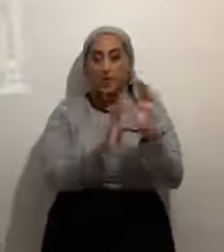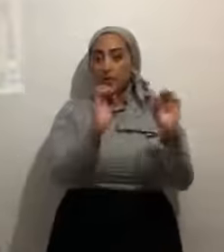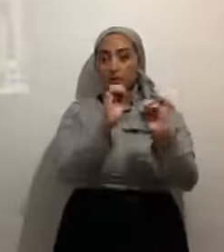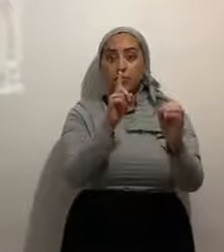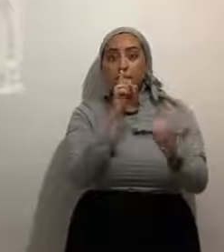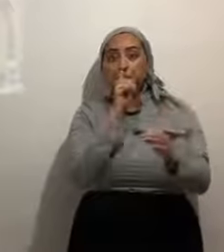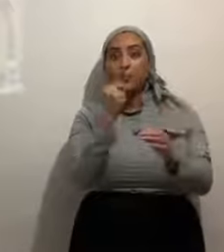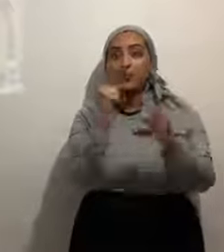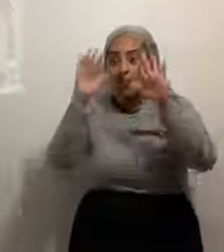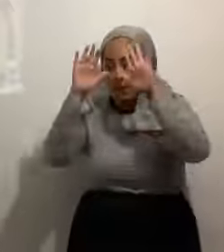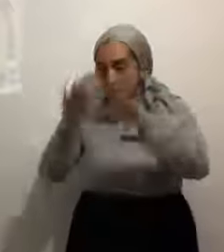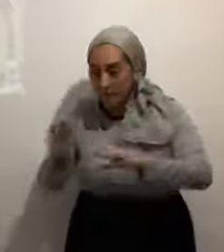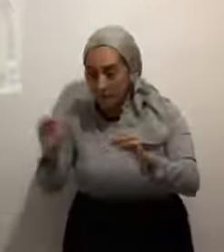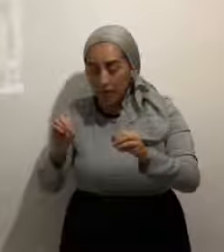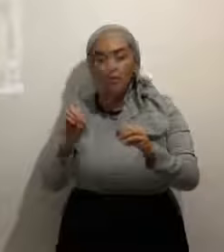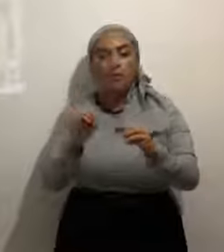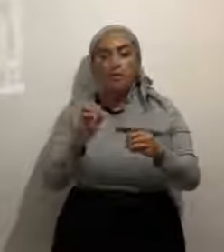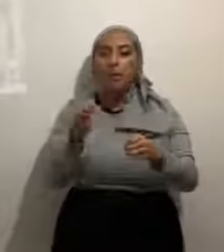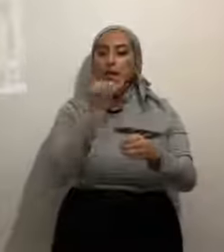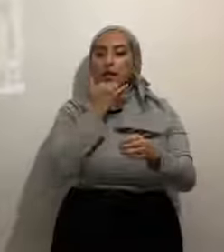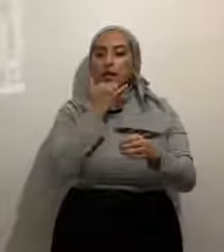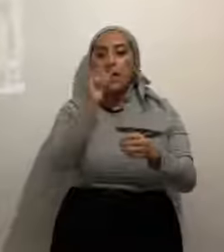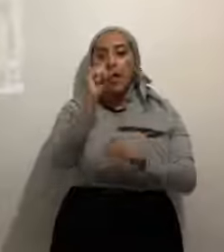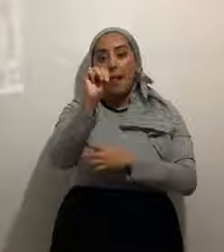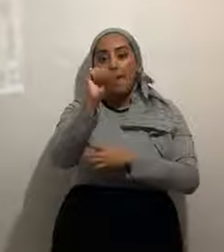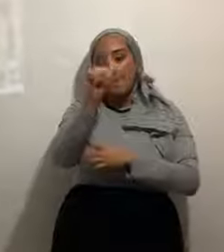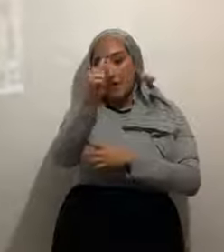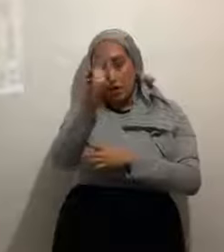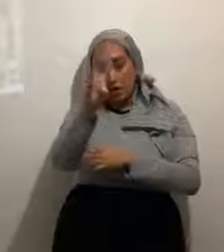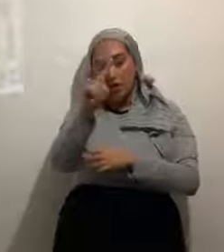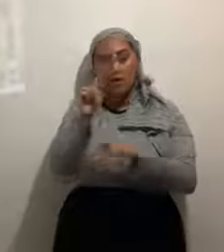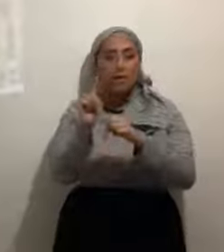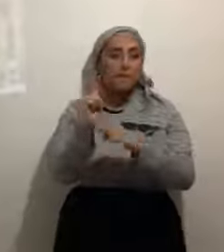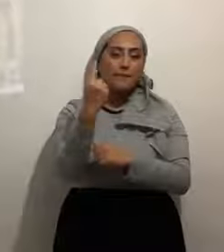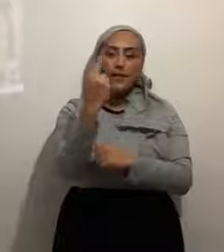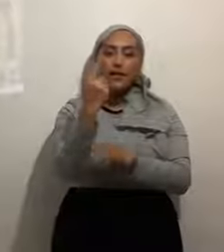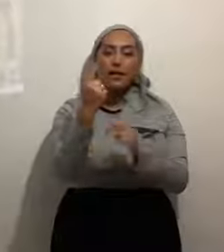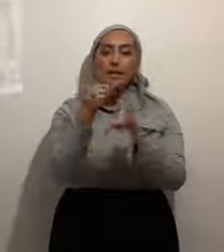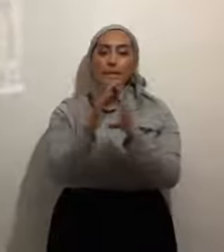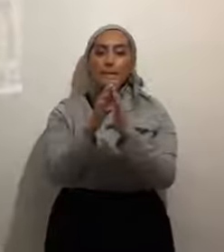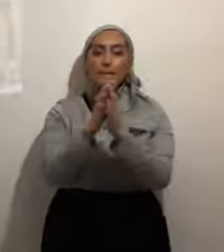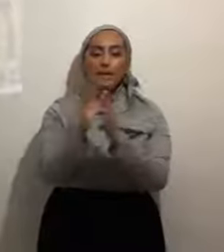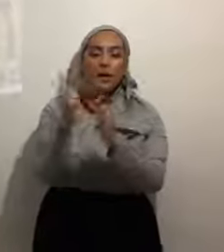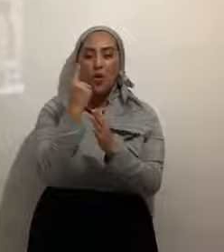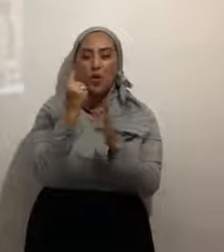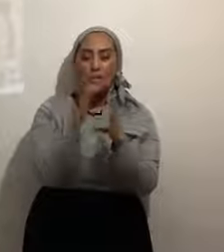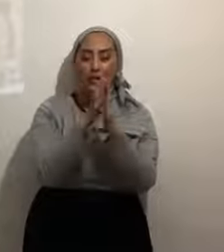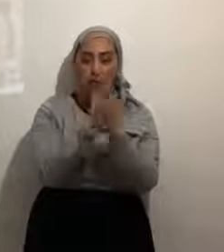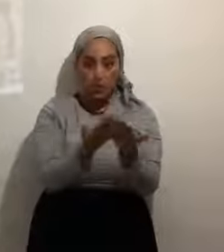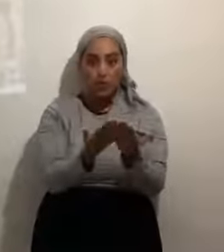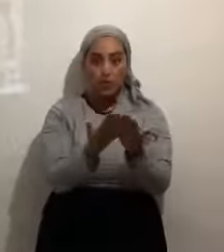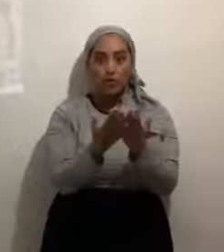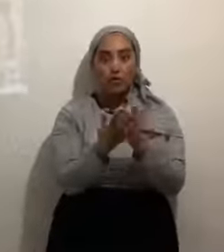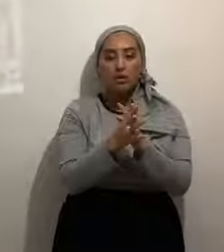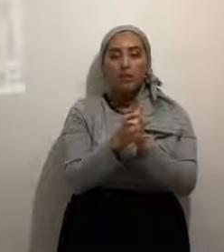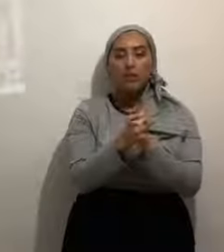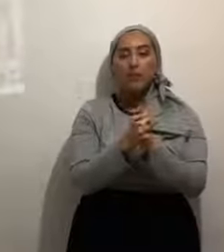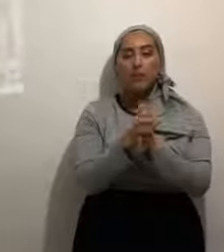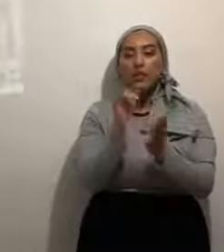mal. Mateo es el único libro, en el caso de los evangelios, para que se entienda, ¿sí? Del Brit Hasham, que está en el